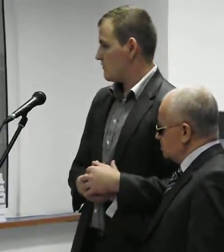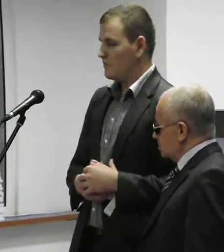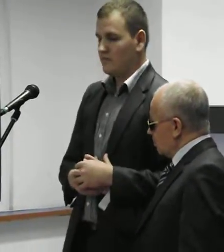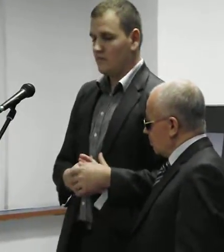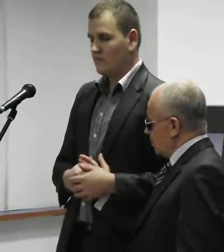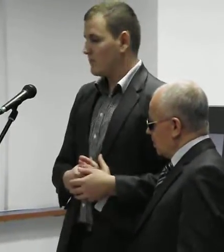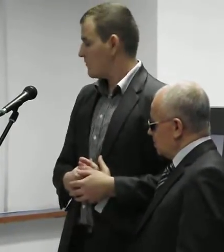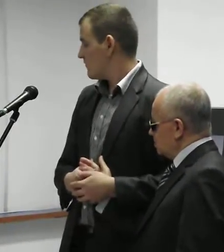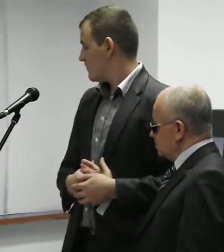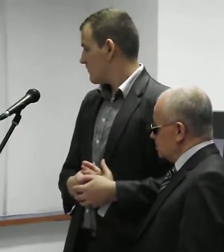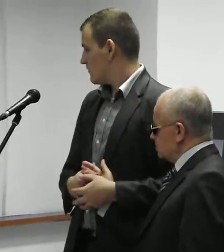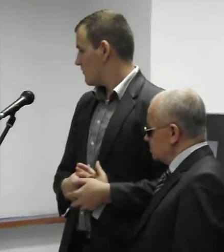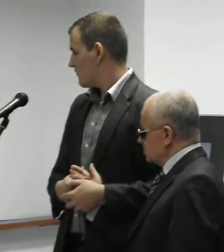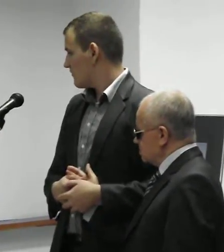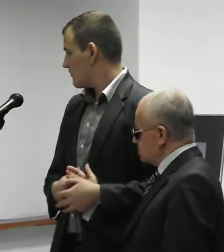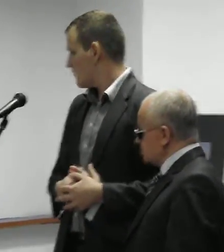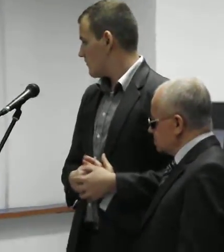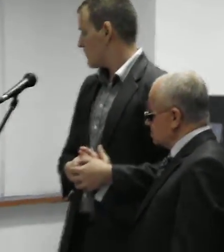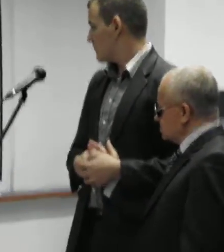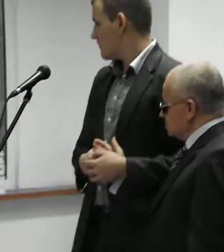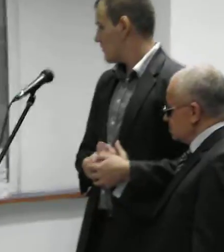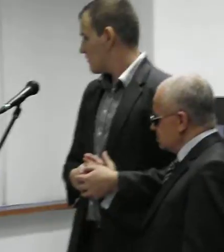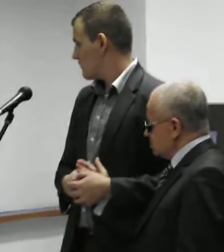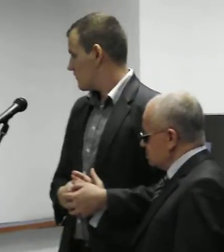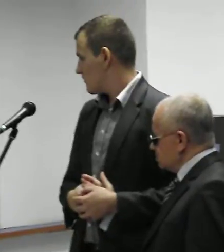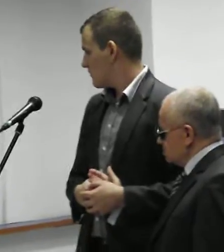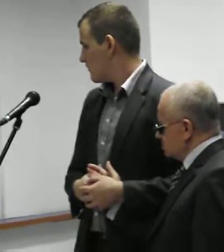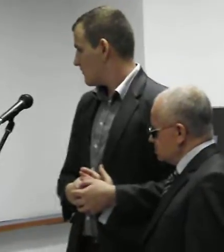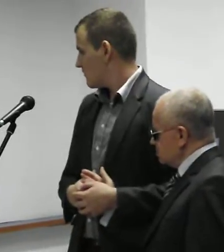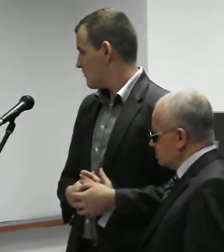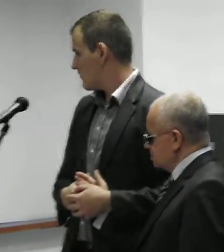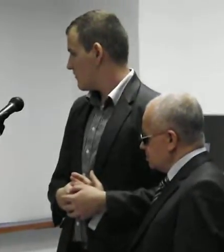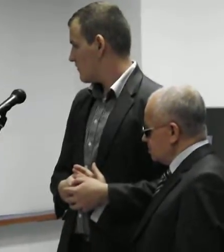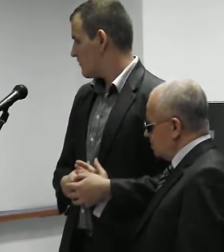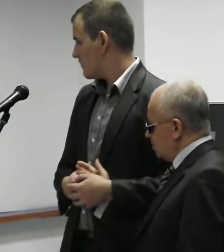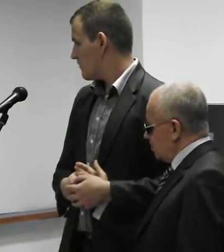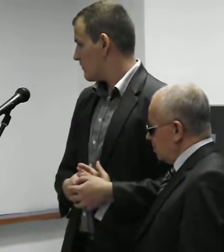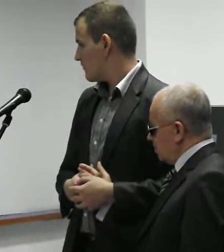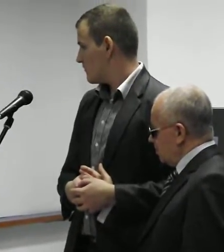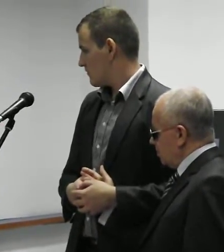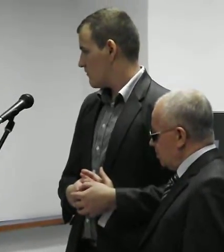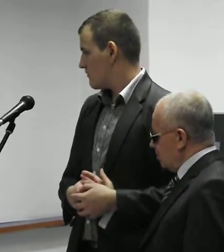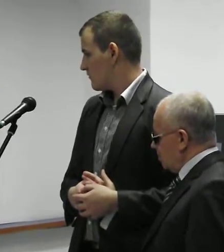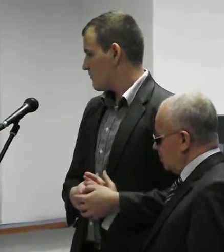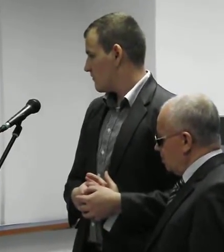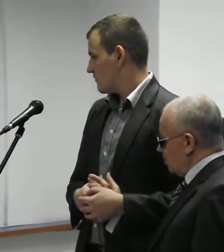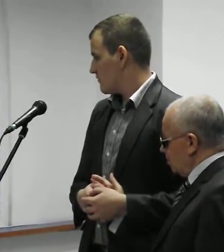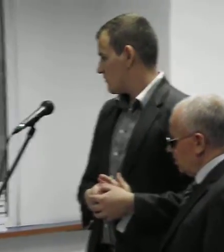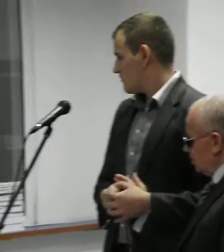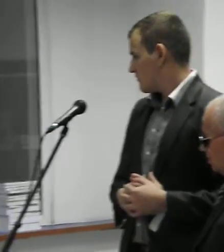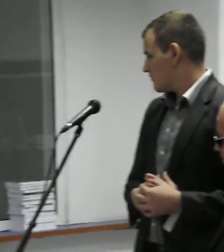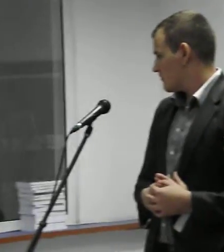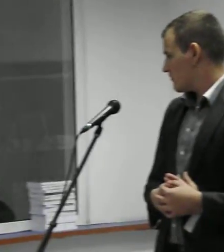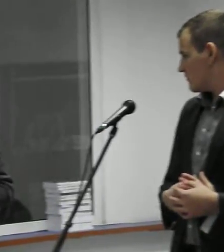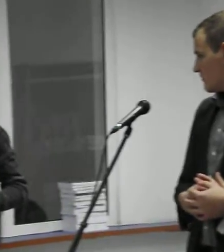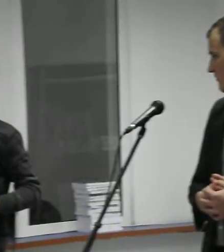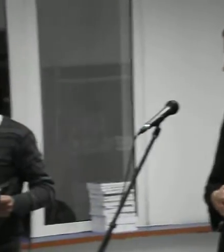reușit să fie prezent aici, dar care știu personal că îl stimează, știu că are o stimă deosebită față de domnul profesor